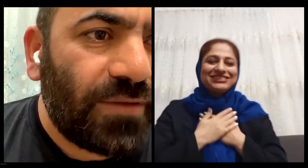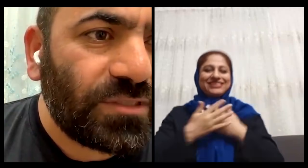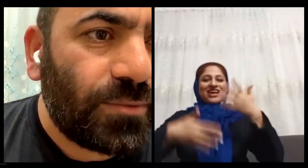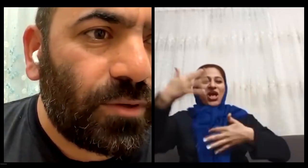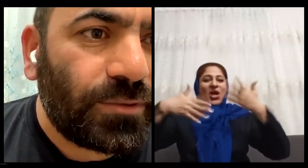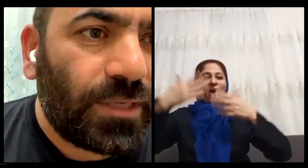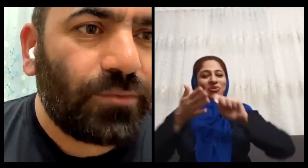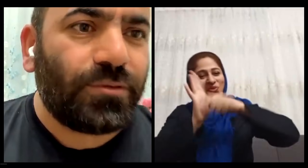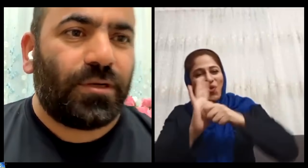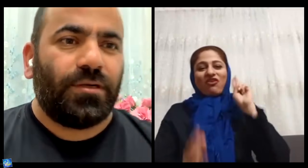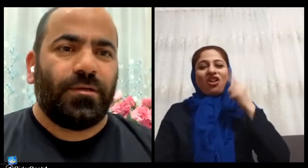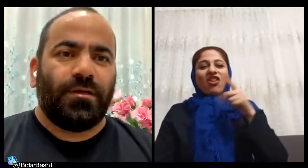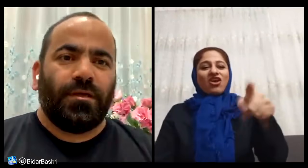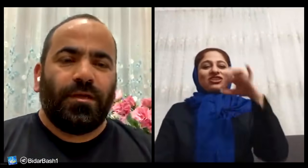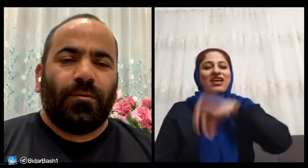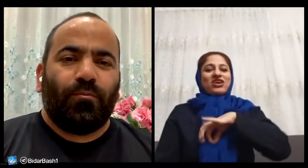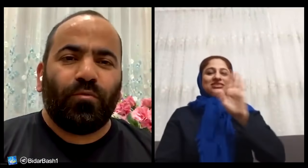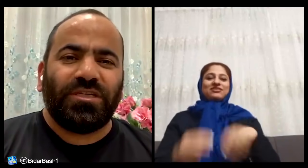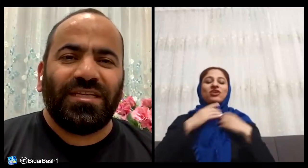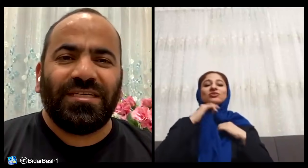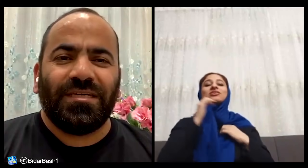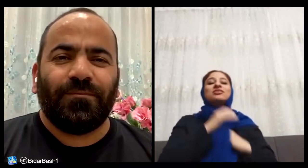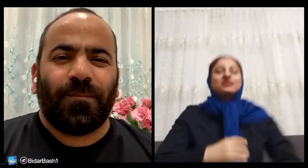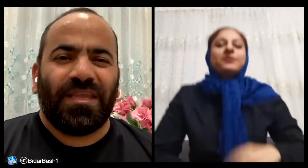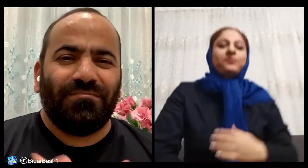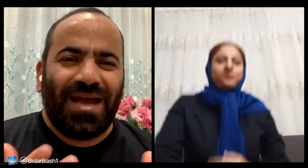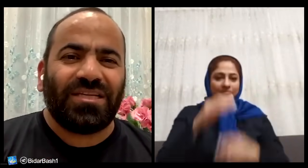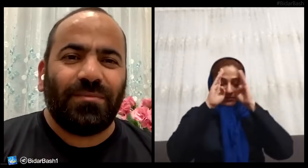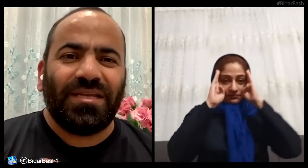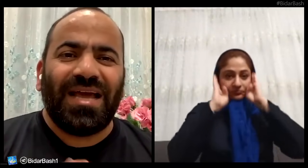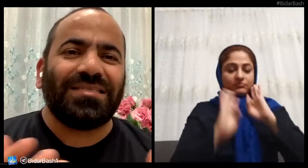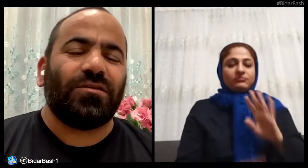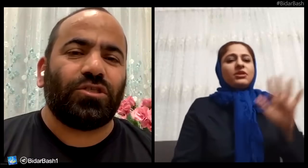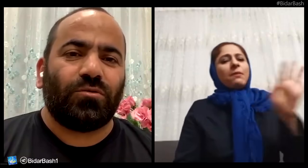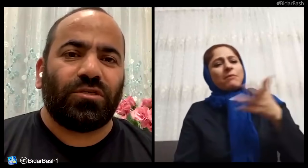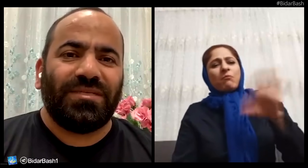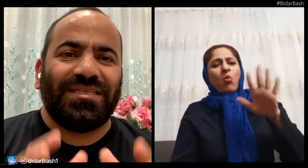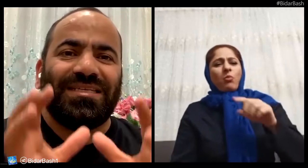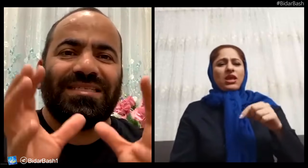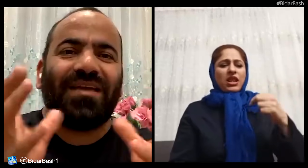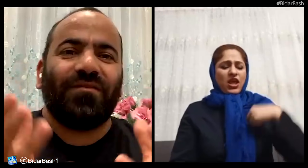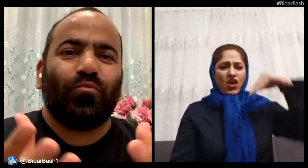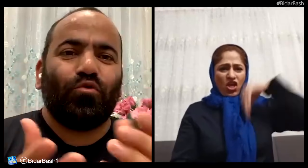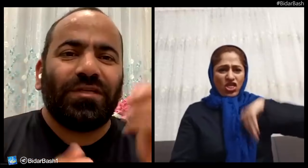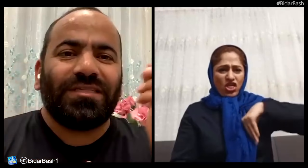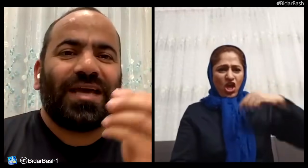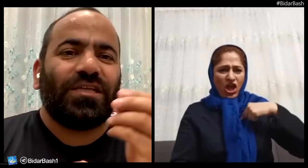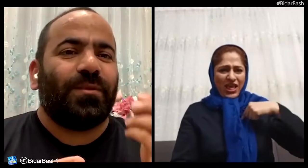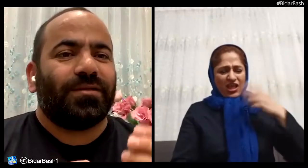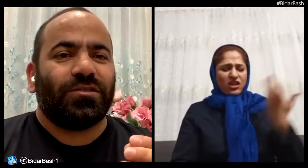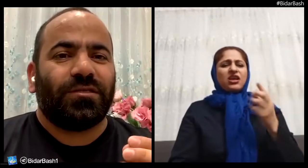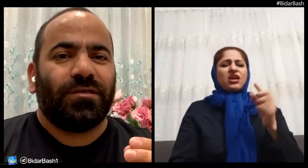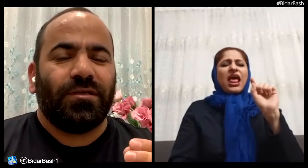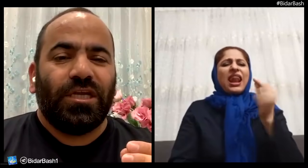ببخشید من حواسم به کامنت نبود، عذرخواهی. ممکنه که این مرکب یه نقصی داشته باشه، مثل یک ظرف بلوری که